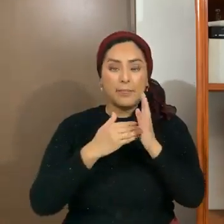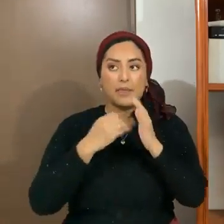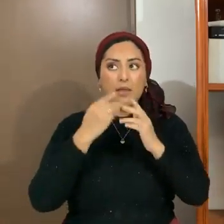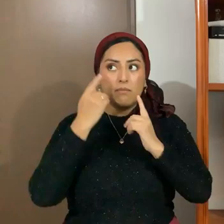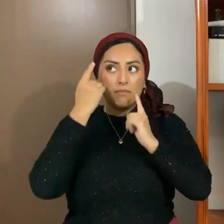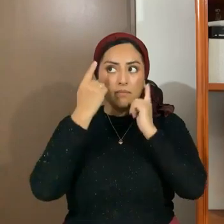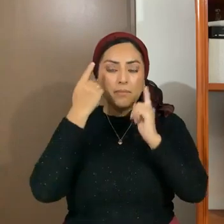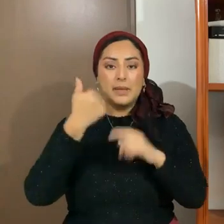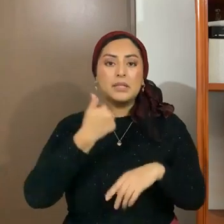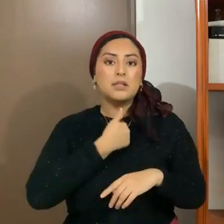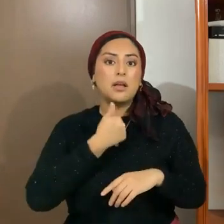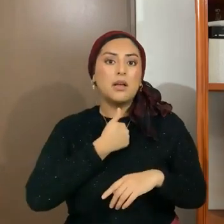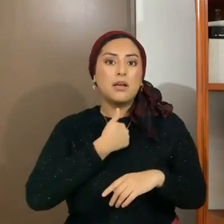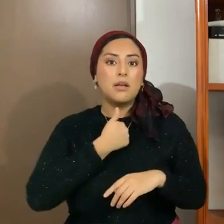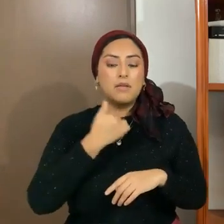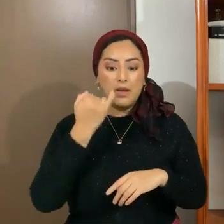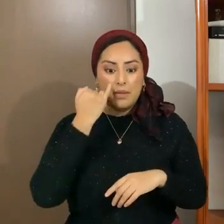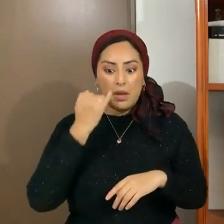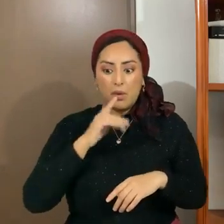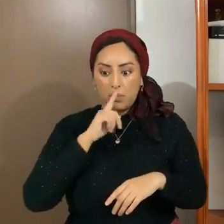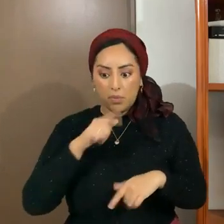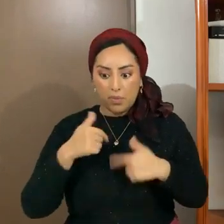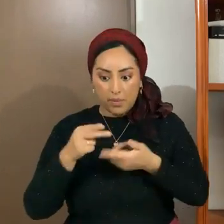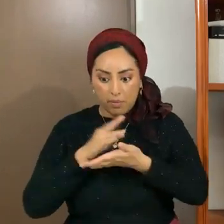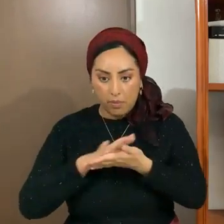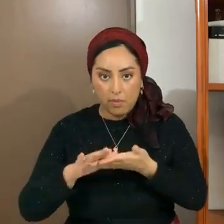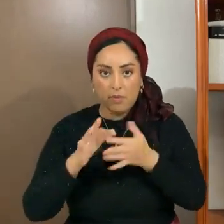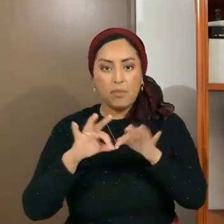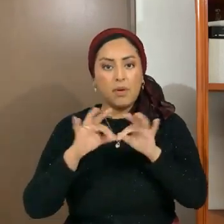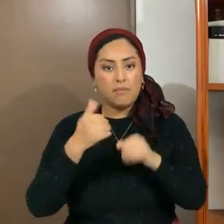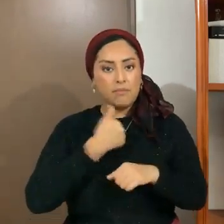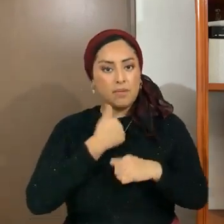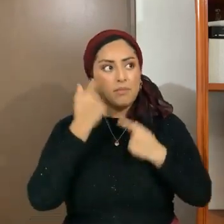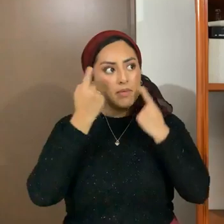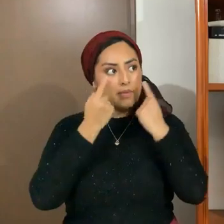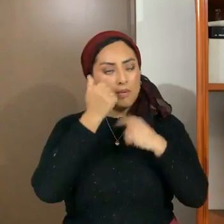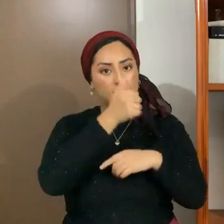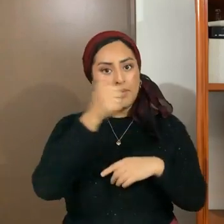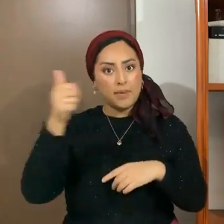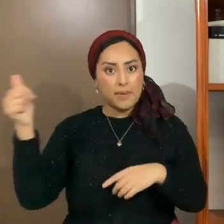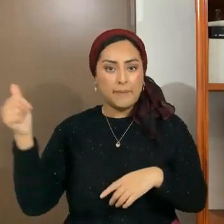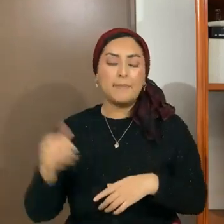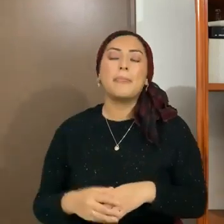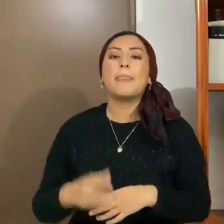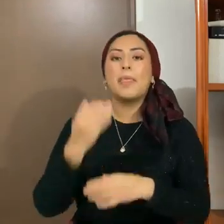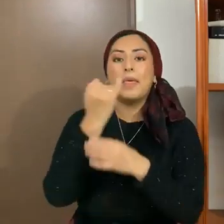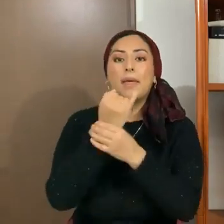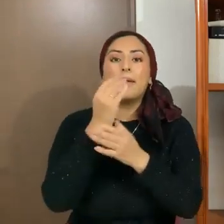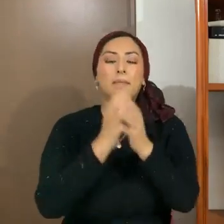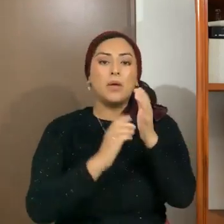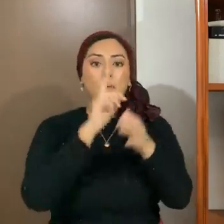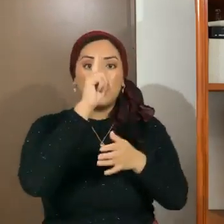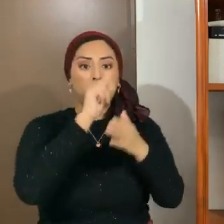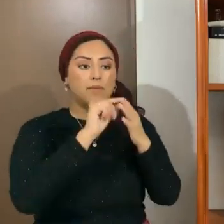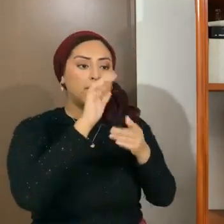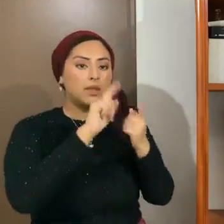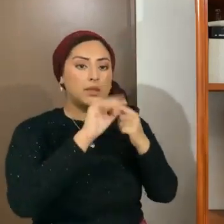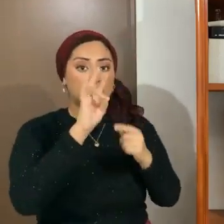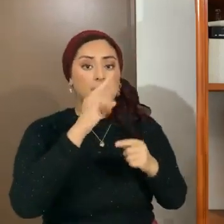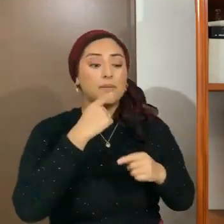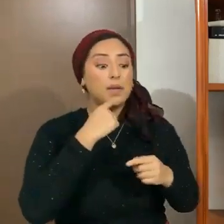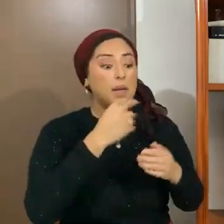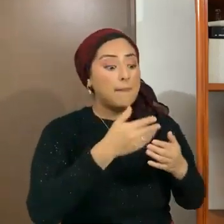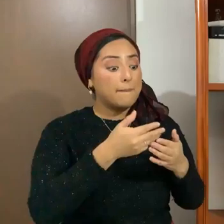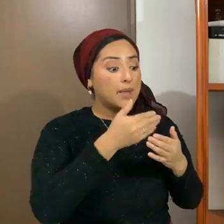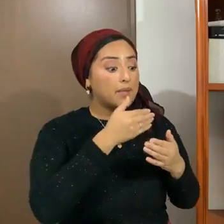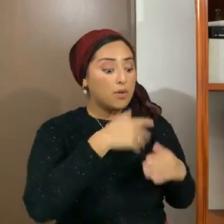que realmente tengamos los frutos del Ruach HaKodesh. Jeremías 5:7, 1 del 5 al 7 dice, antes que te formase